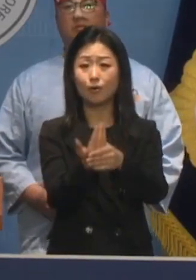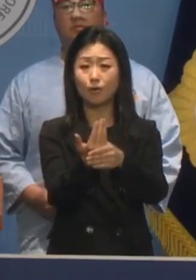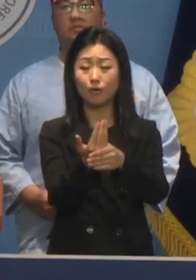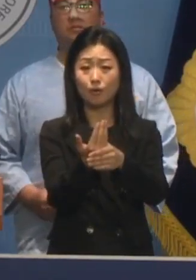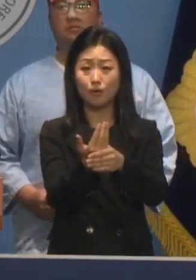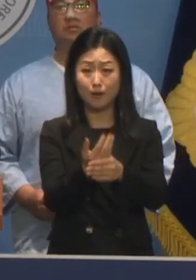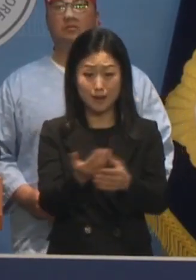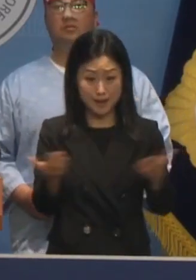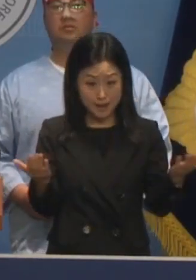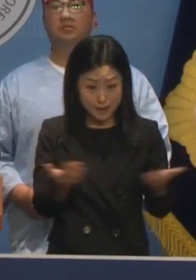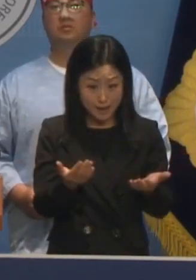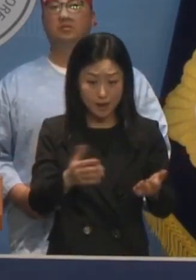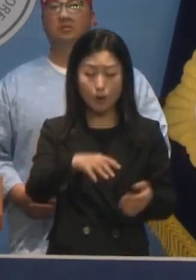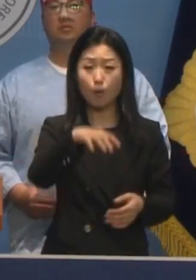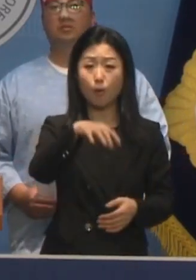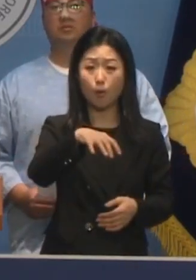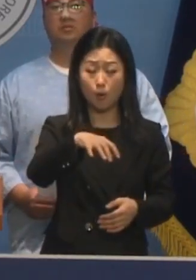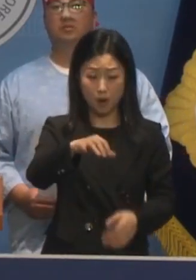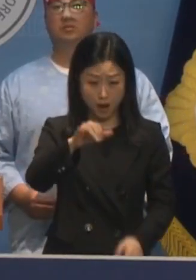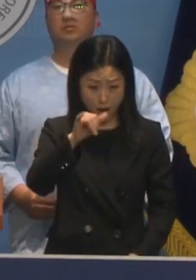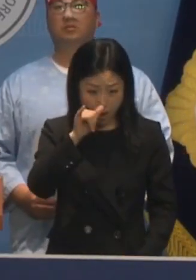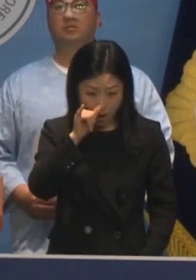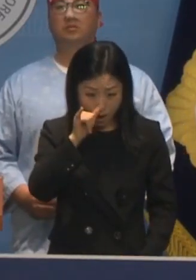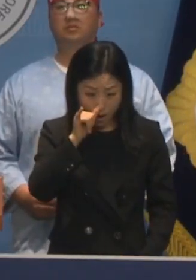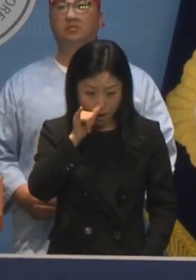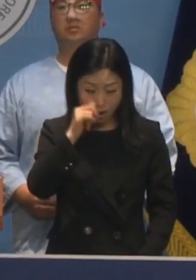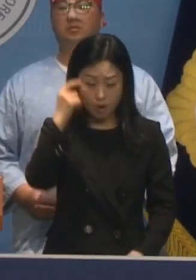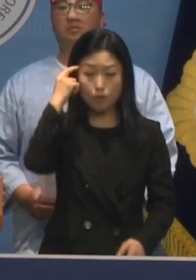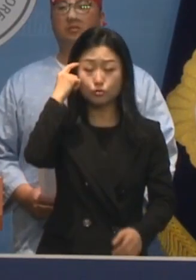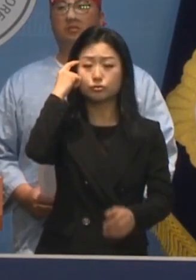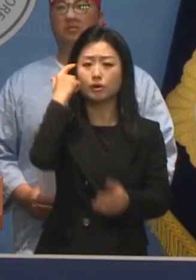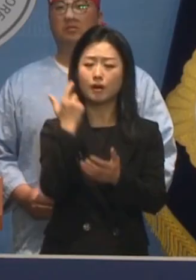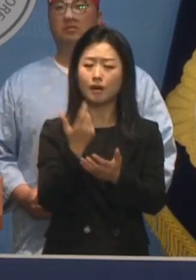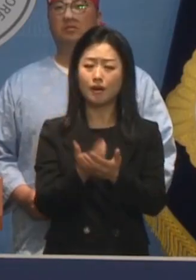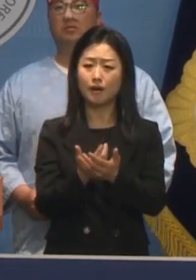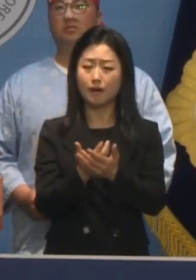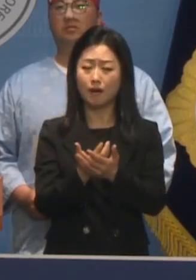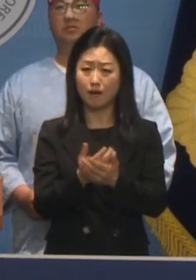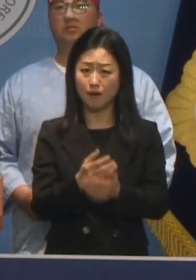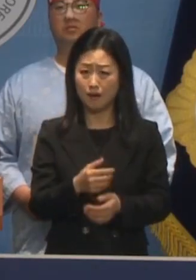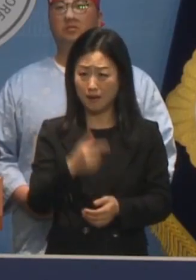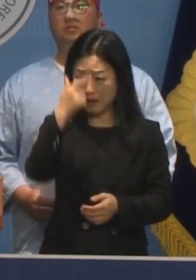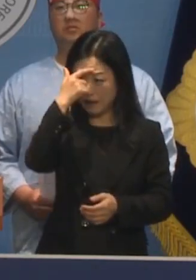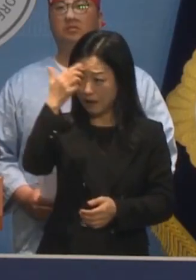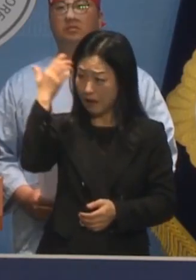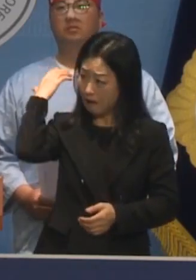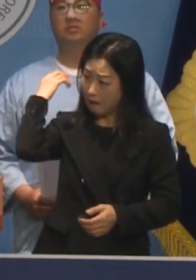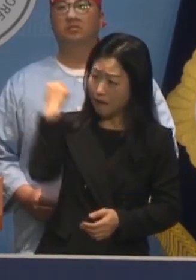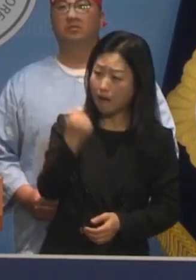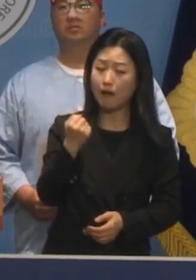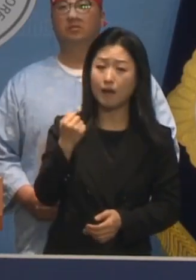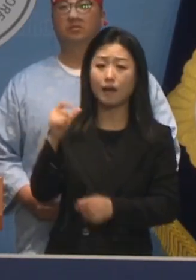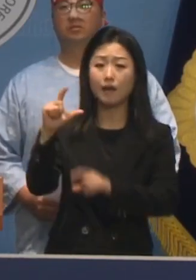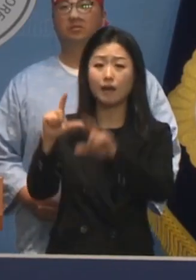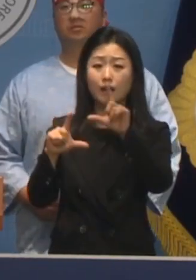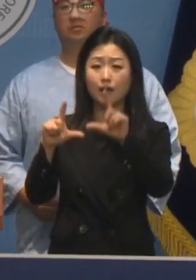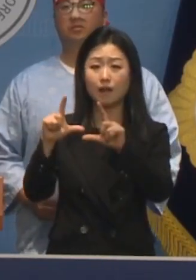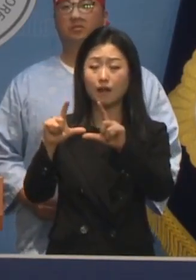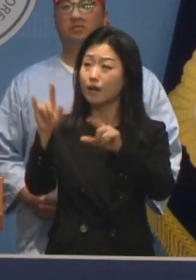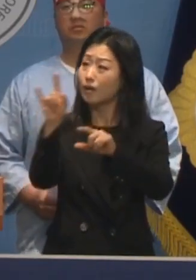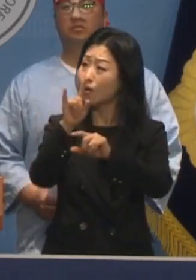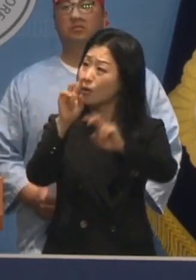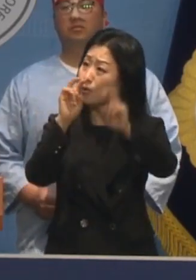버젓이 이렇게 벌어졌는데, 정말로 시대착오적이라는 말 말고는 현대중공업